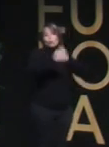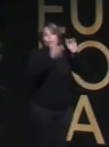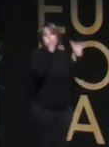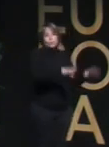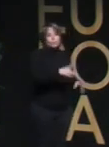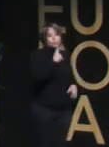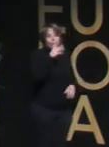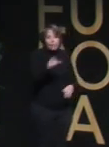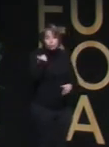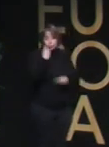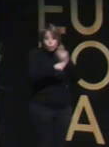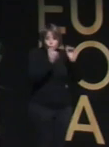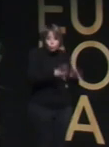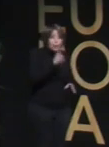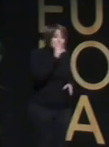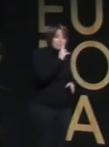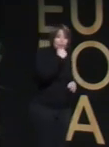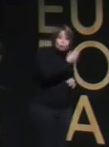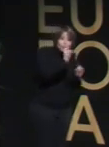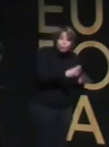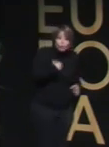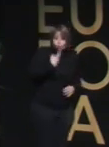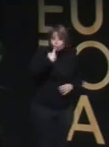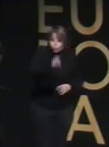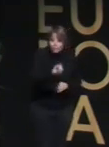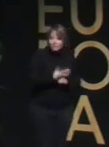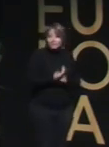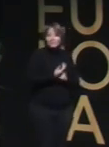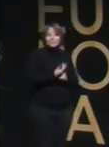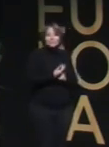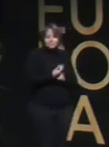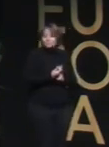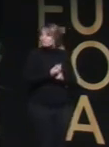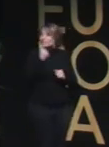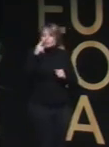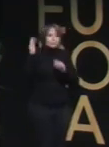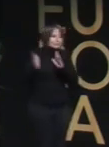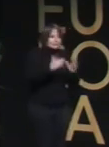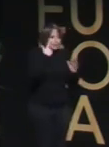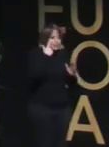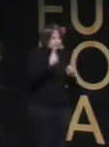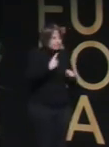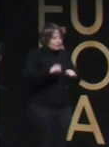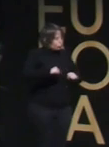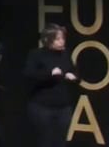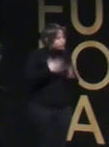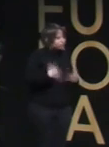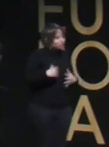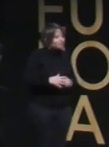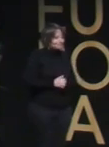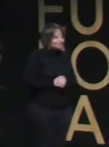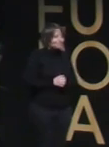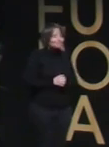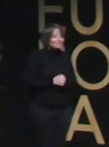repente, joder, si esto, esta frase la decía mi madre. Está siendo por mi boca, no me lo estoy creyendo. Esa primera etapa, luego se pasa, ¿eh? Pero ese primer momento jode un poco, ¿no?